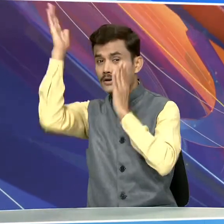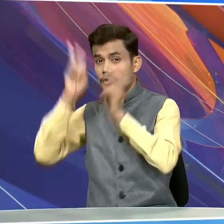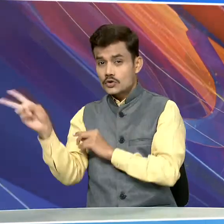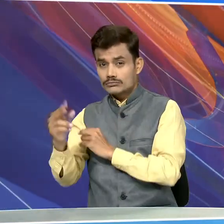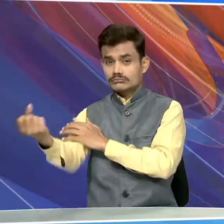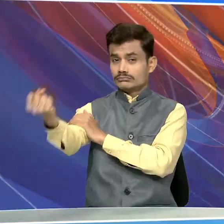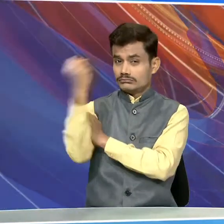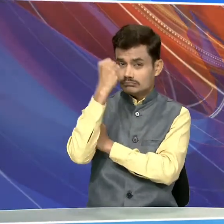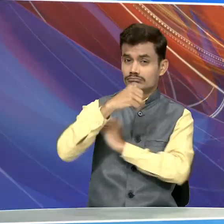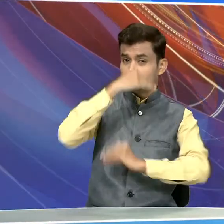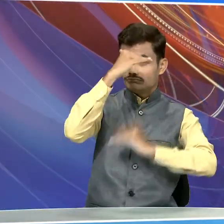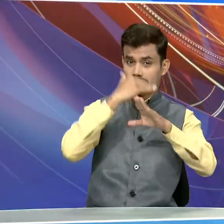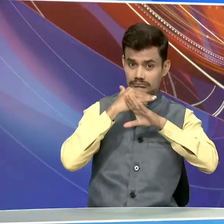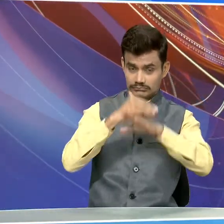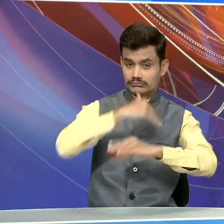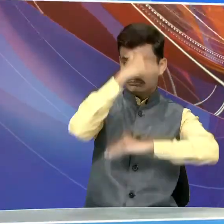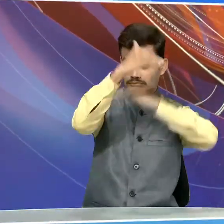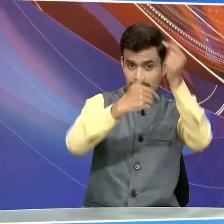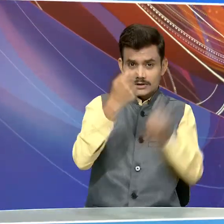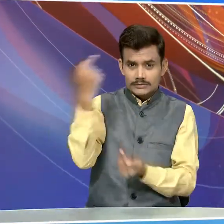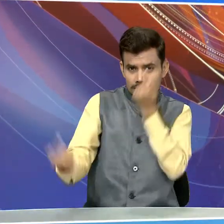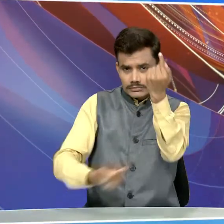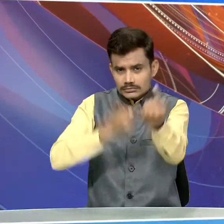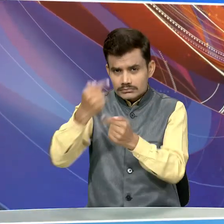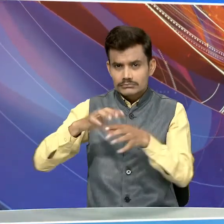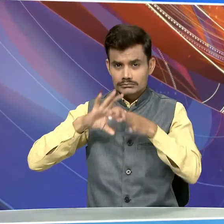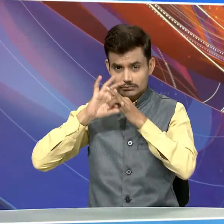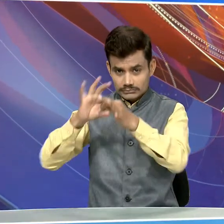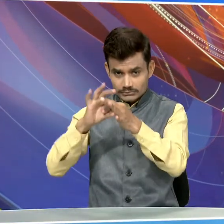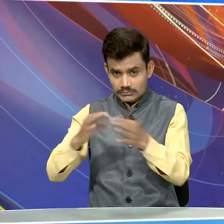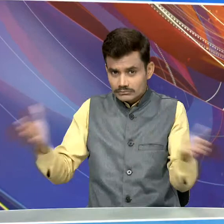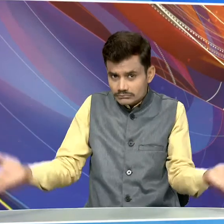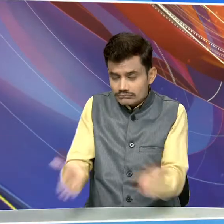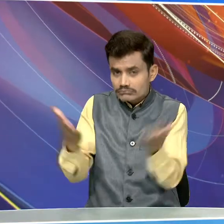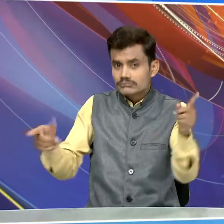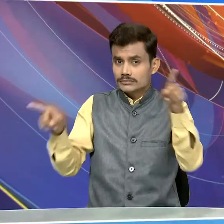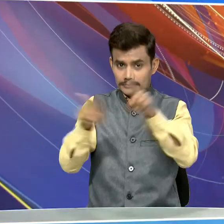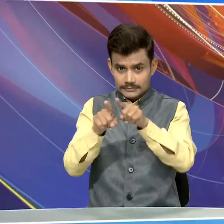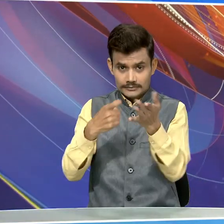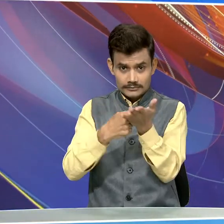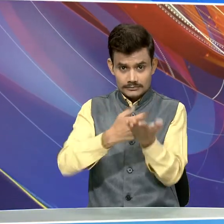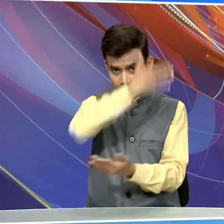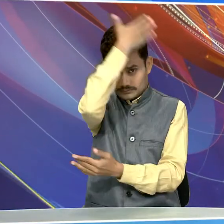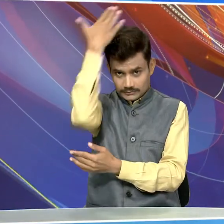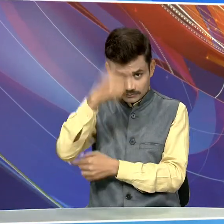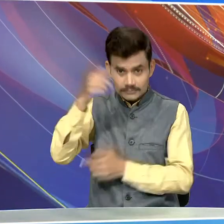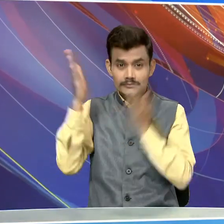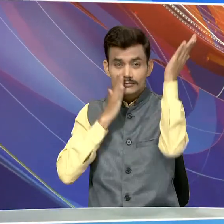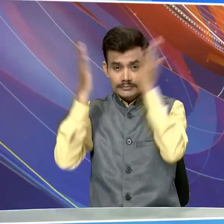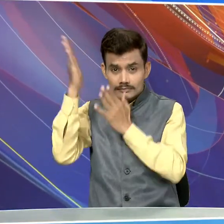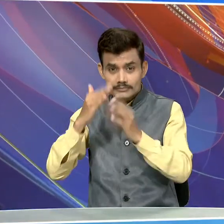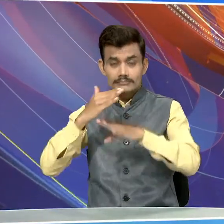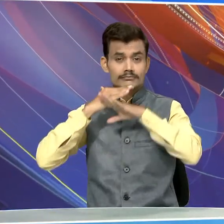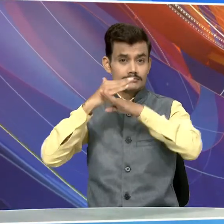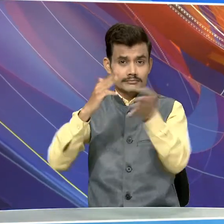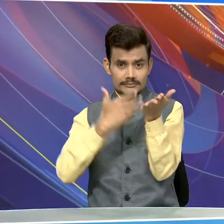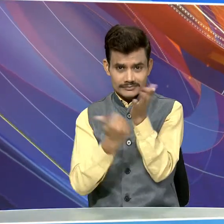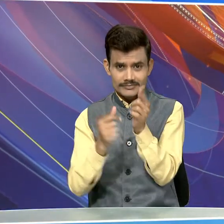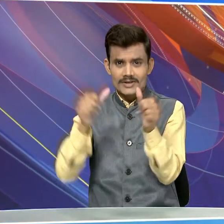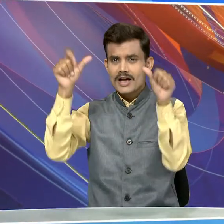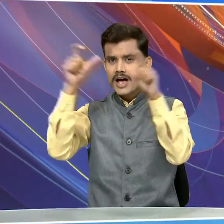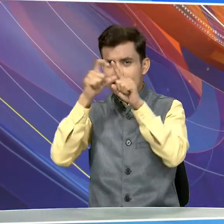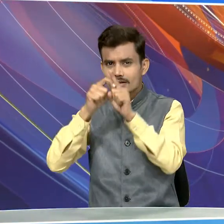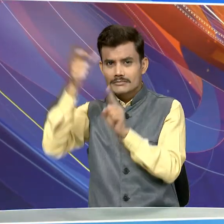को मजबूत बनाना और राजनीतिक साझेदारी को और बढ़ाना है। राजनाथ सिंह मलेशिया के रक्षा मंत्री